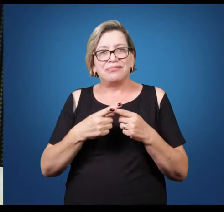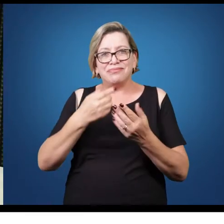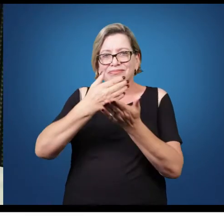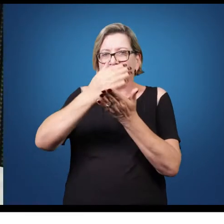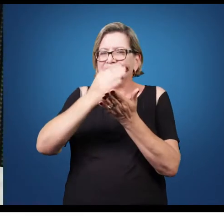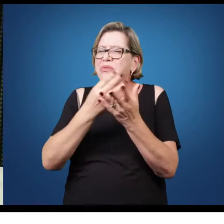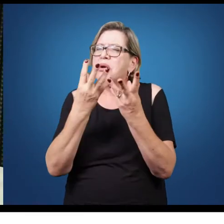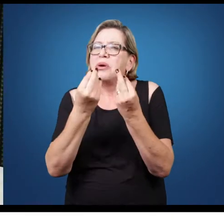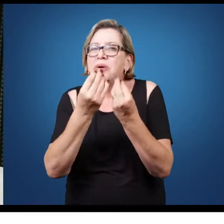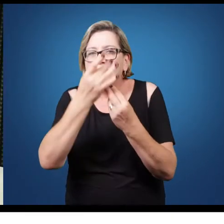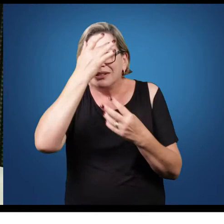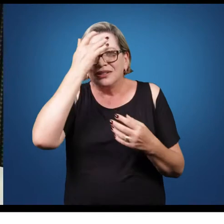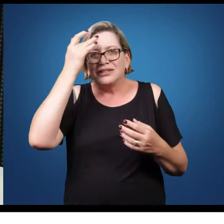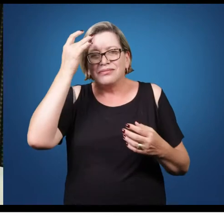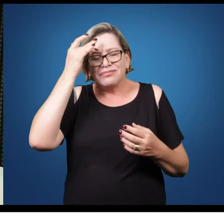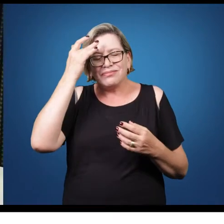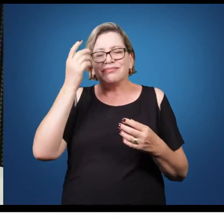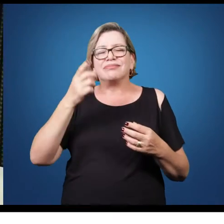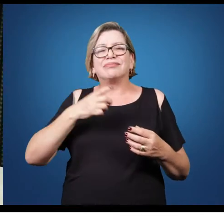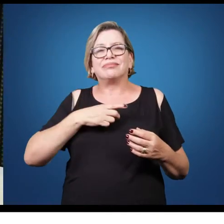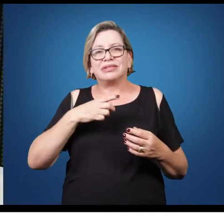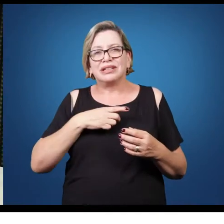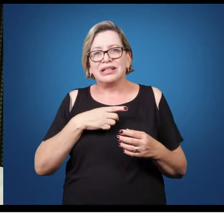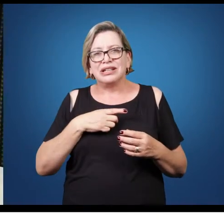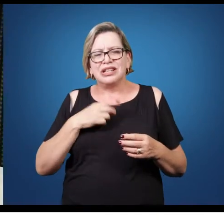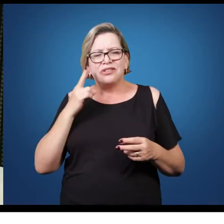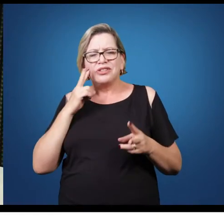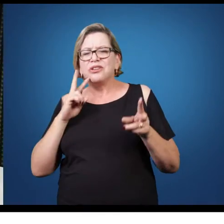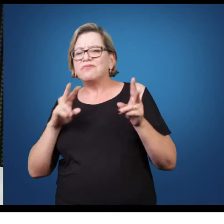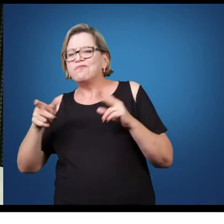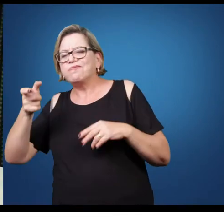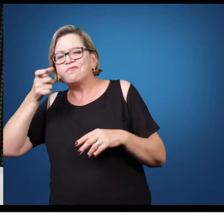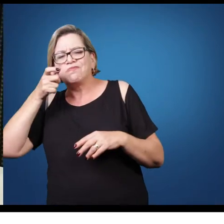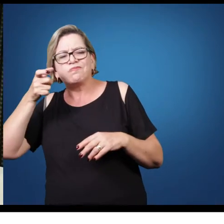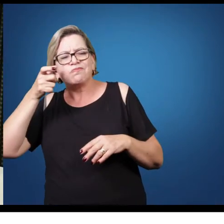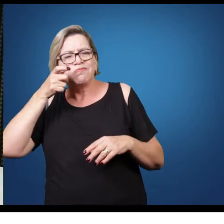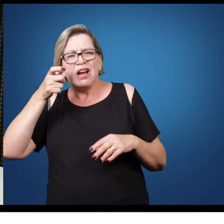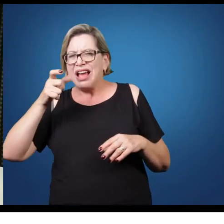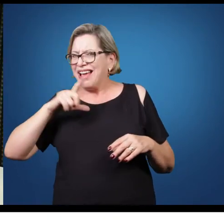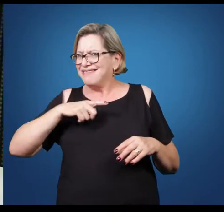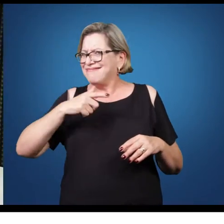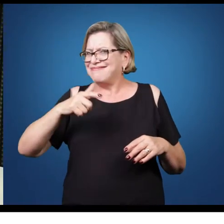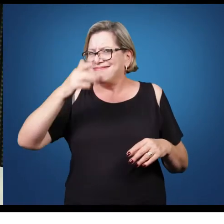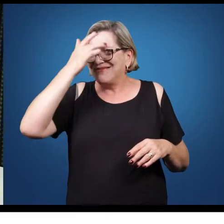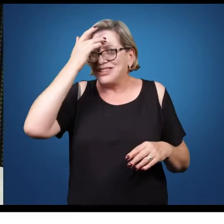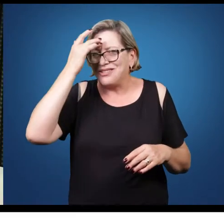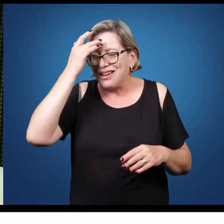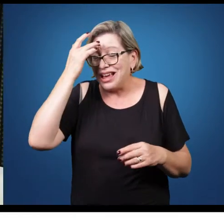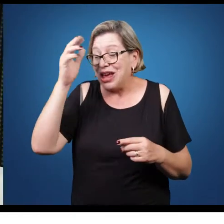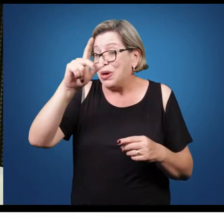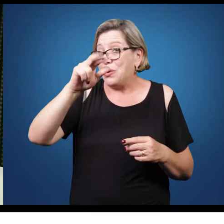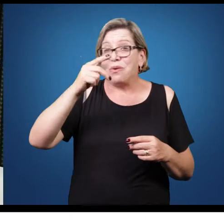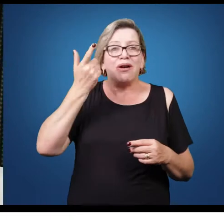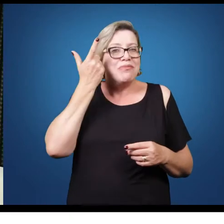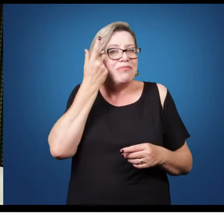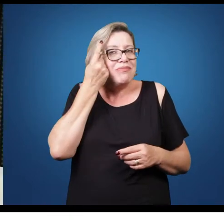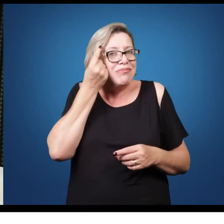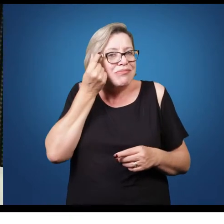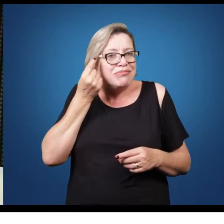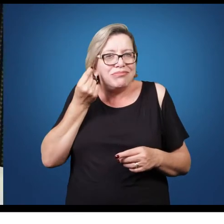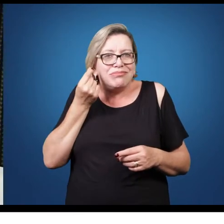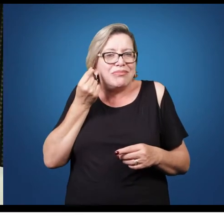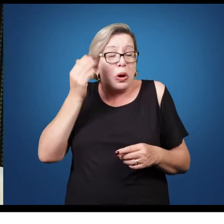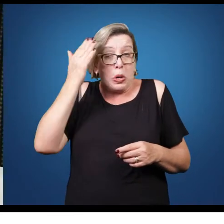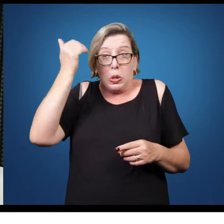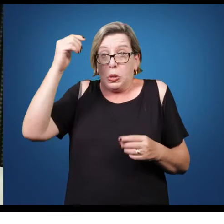eu olhando para as coisas como estão hoje não vai surgir nenhum michael jackson não vai surgir nenhum dos beattles mas